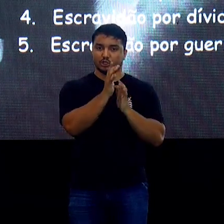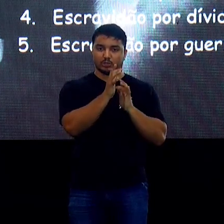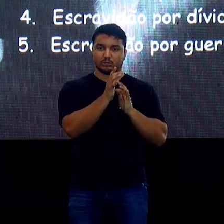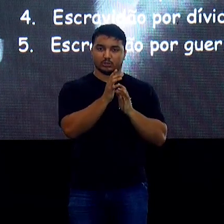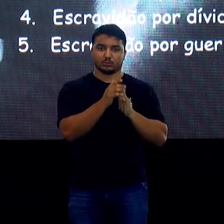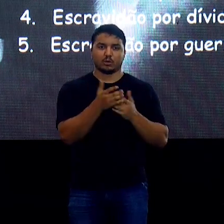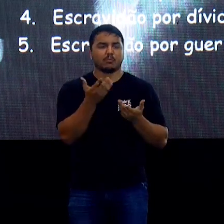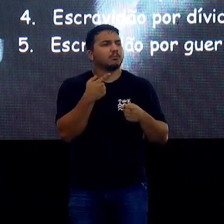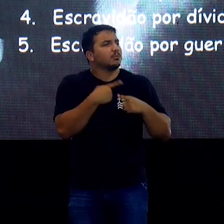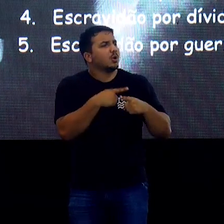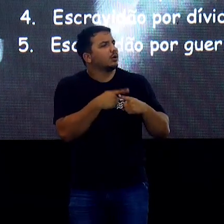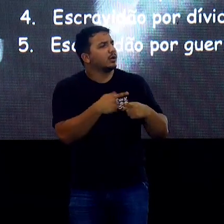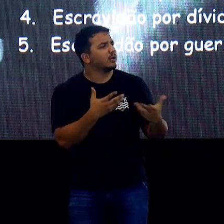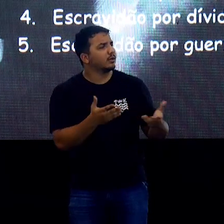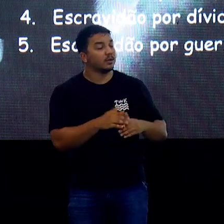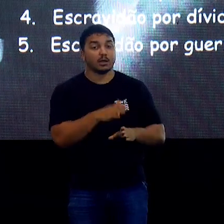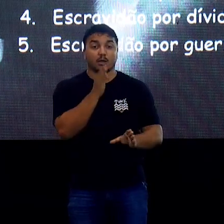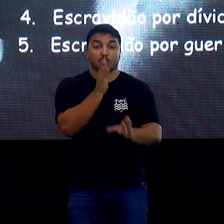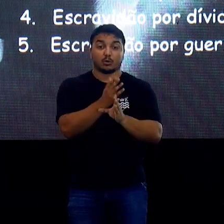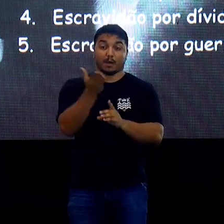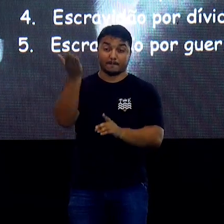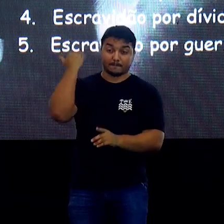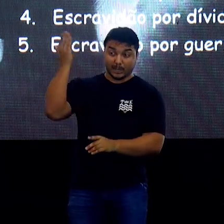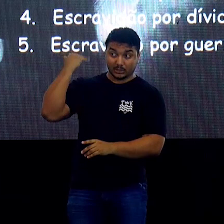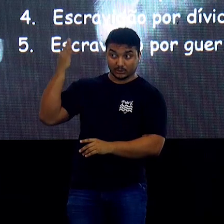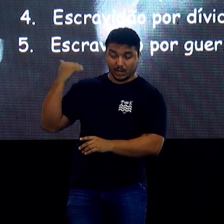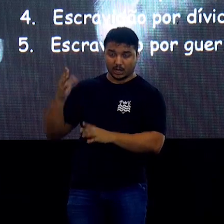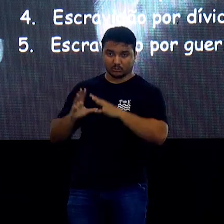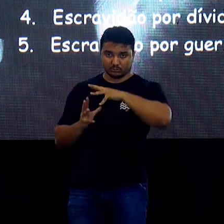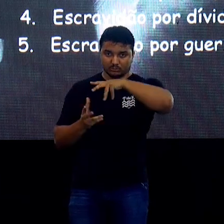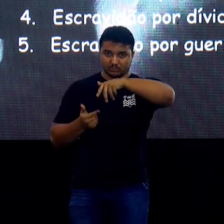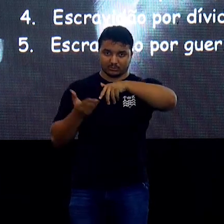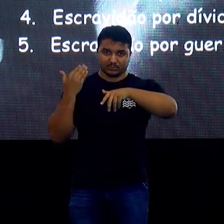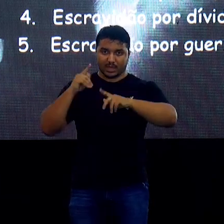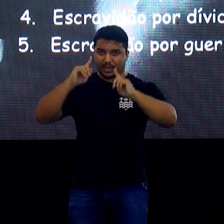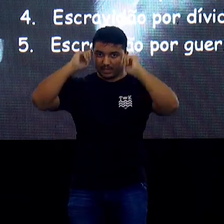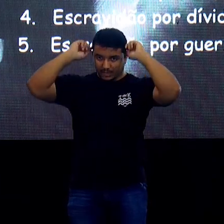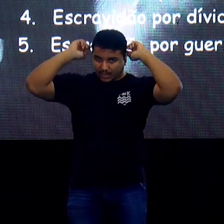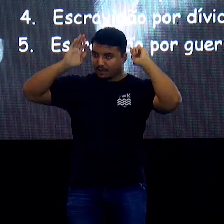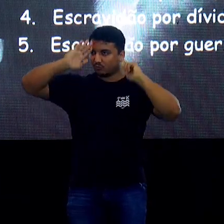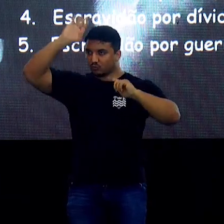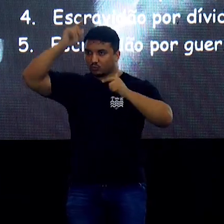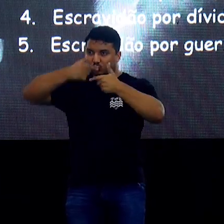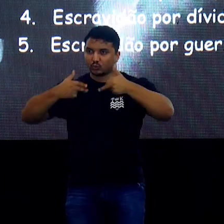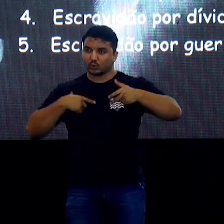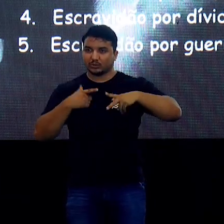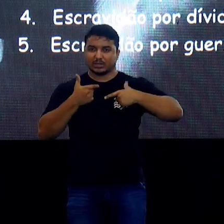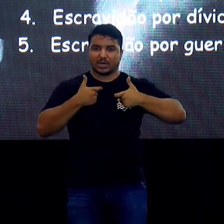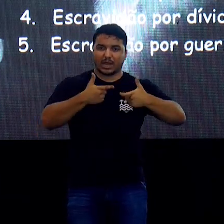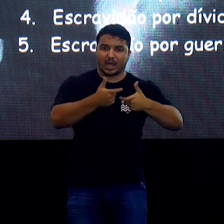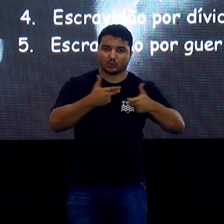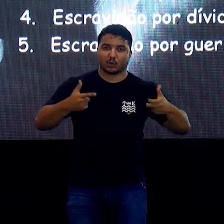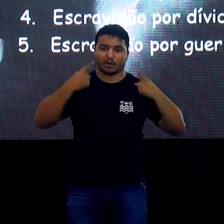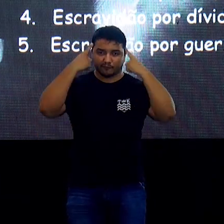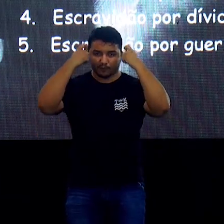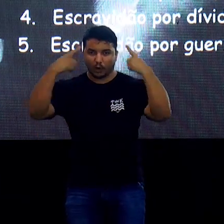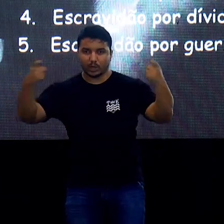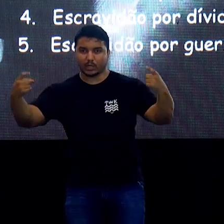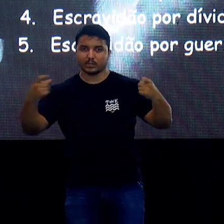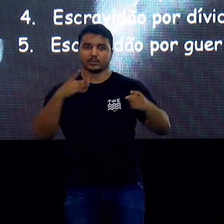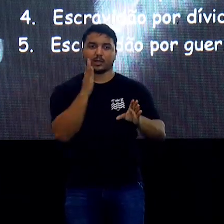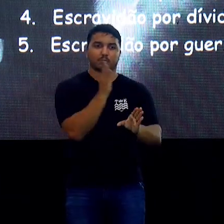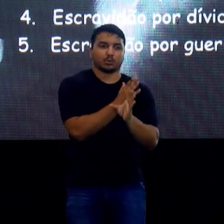quê, professor? O mundo antigo é o mundo da violência. O